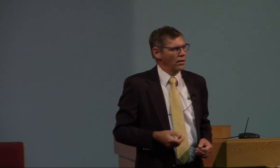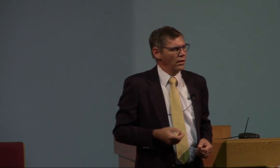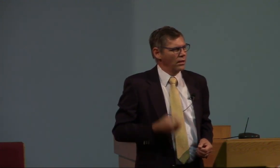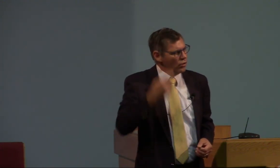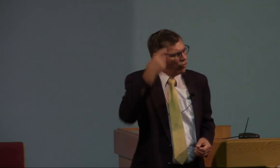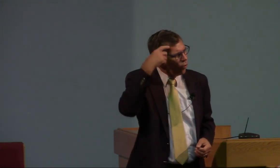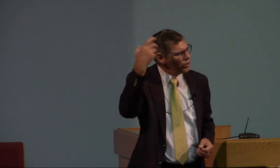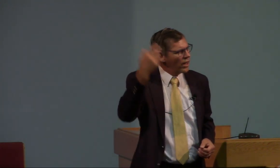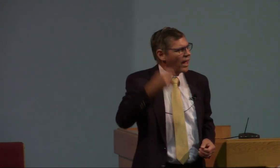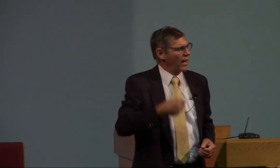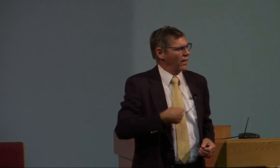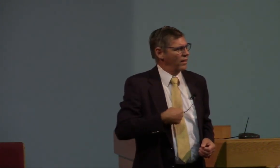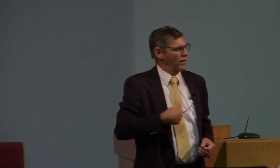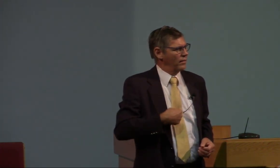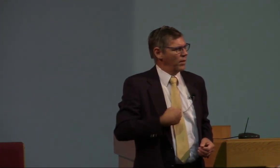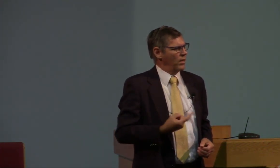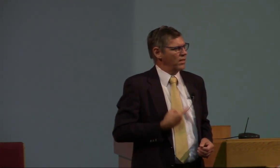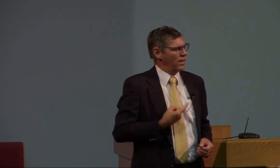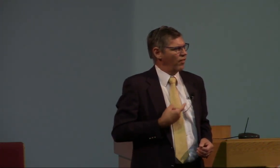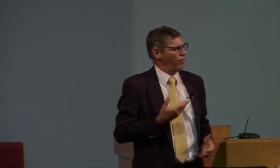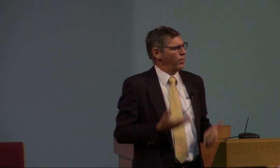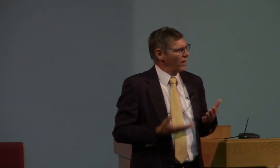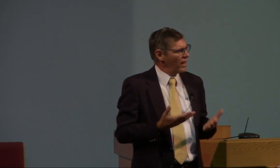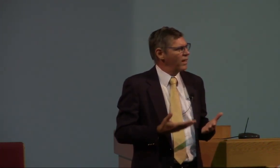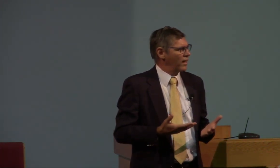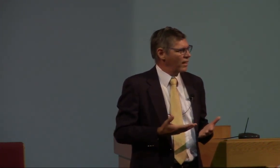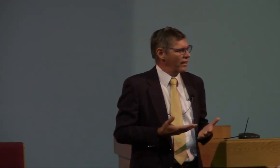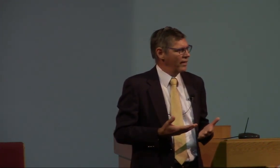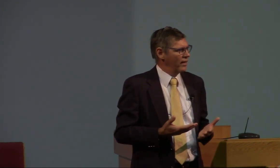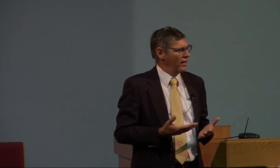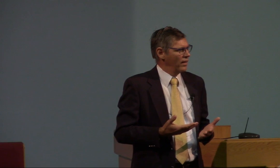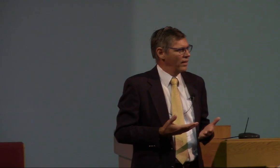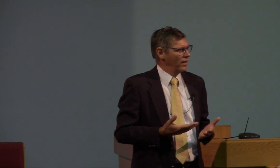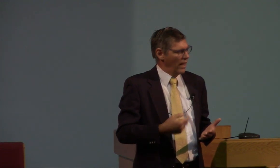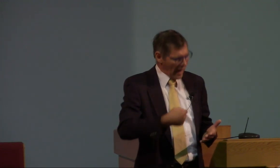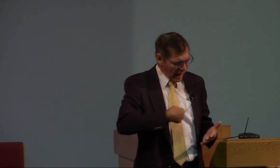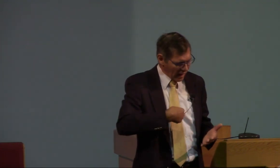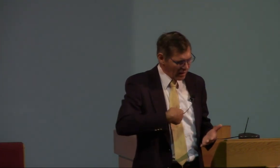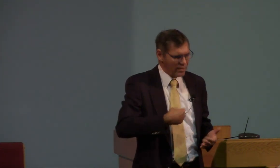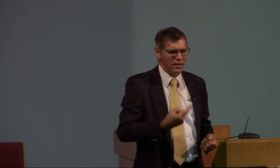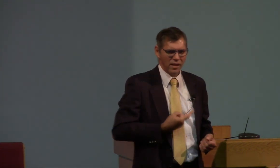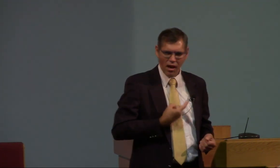toe wonder ek by myself, partykeer ek dieselfde.